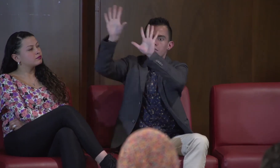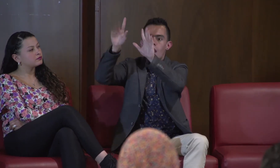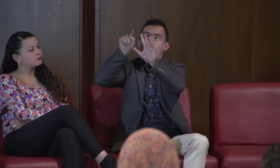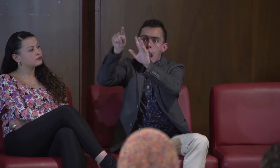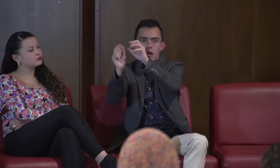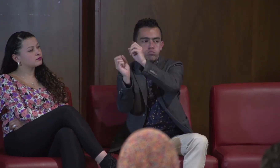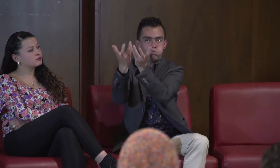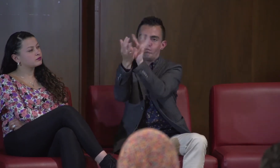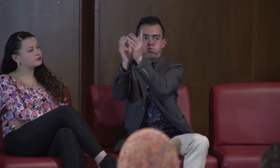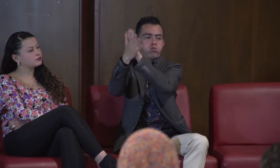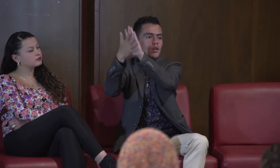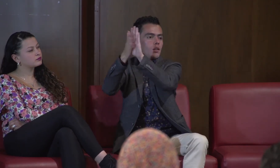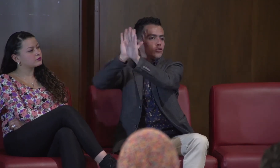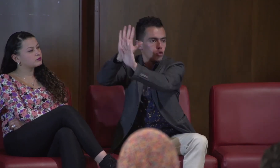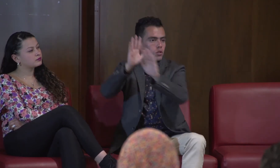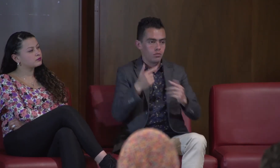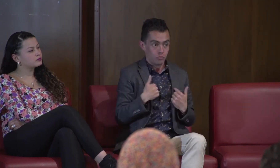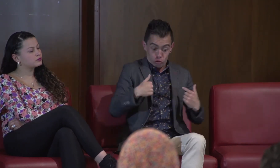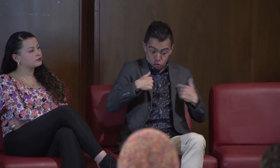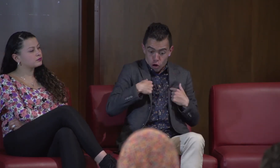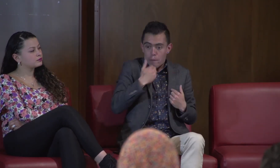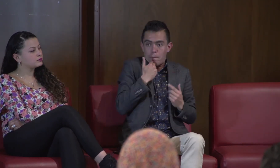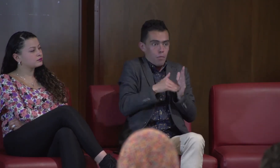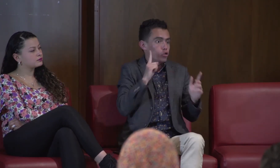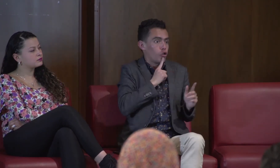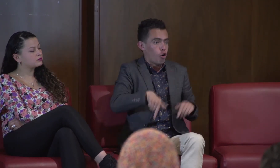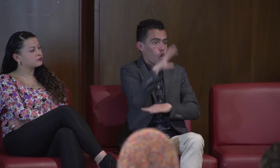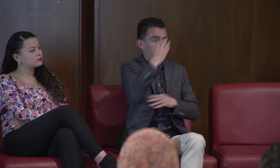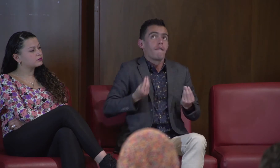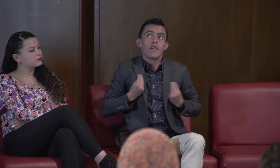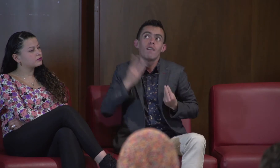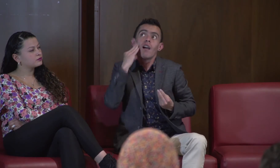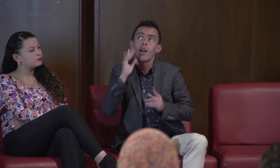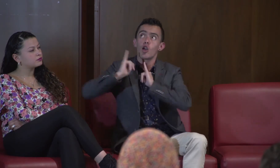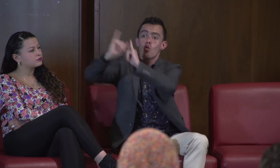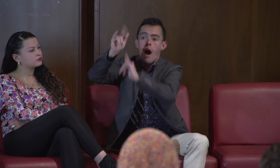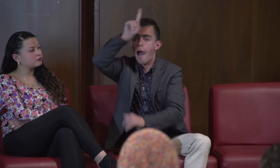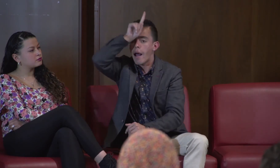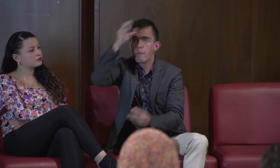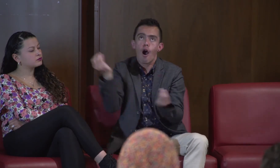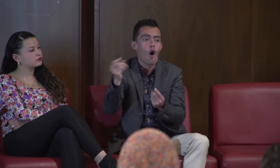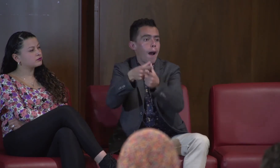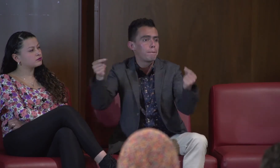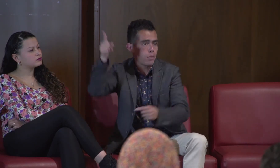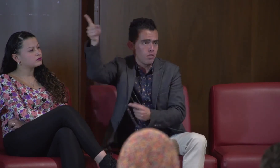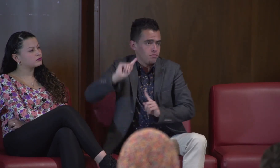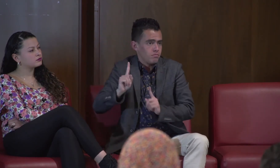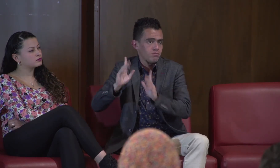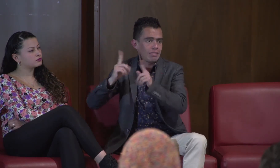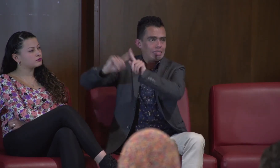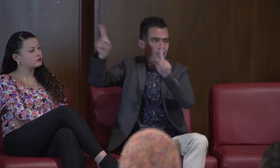economía, la sociedad, las vivencias, las experiencias de vida. Entonces, por ejemplo, los sordos colombianos no tienen experiencias